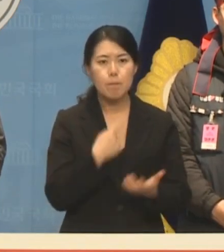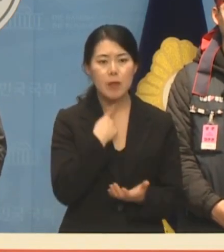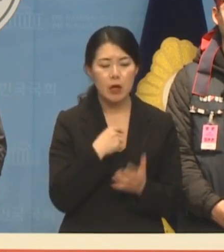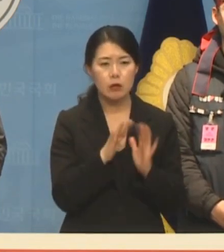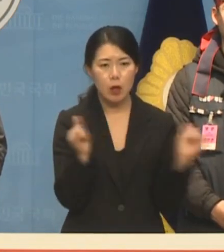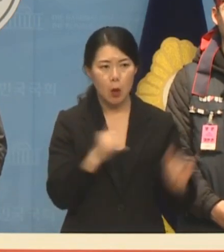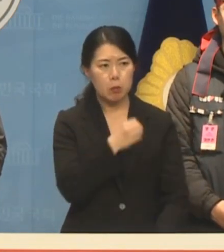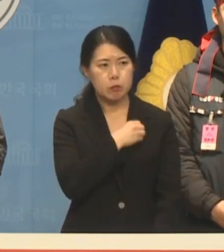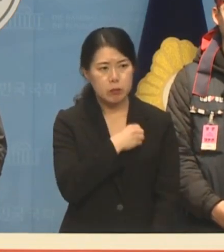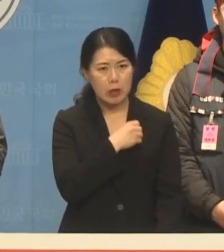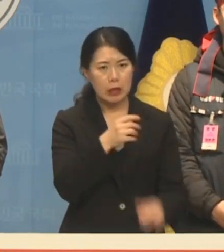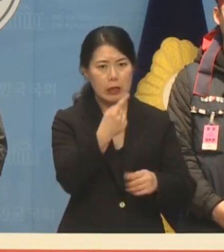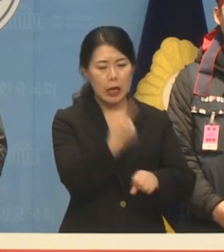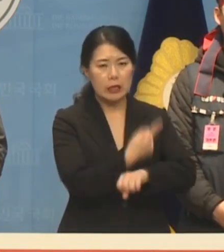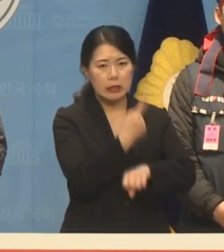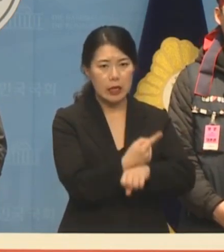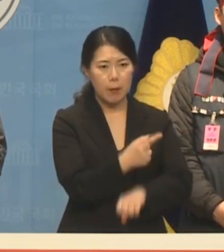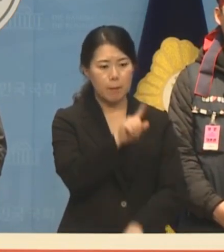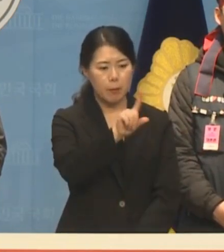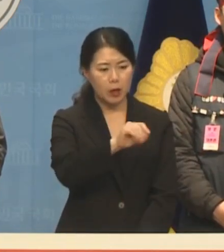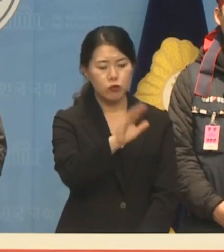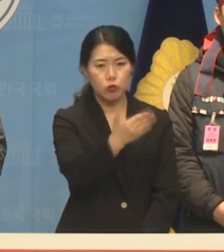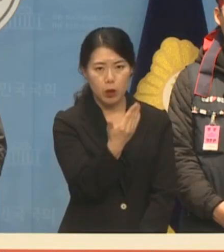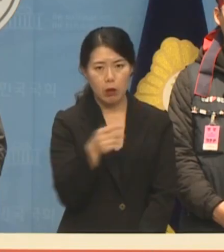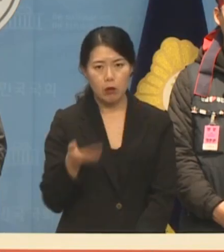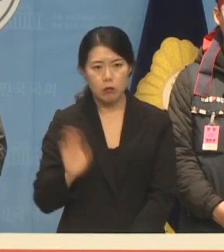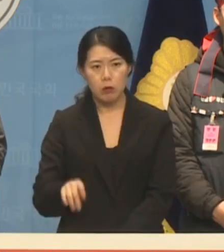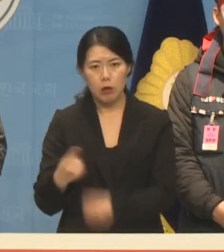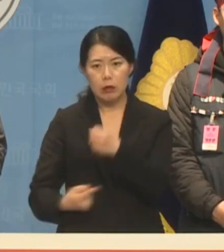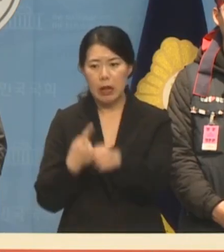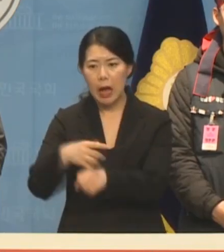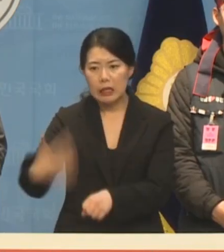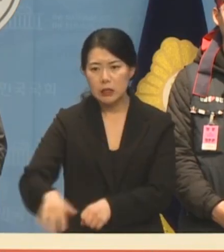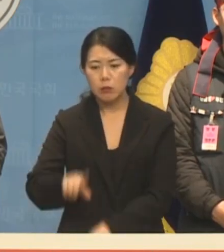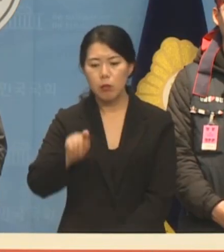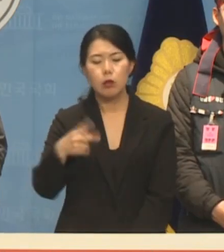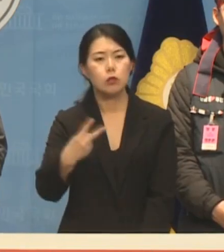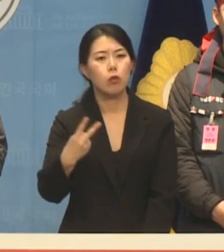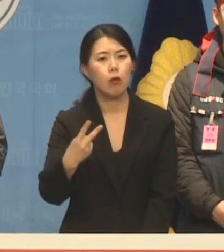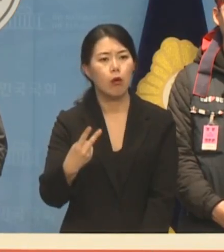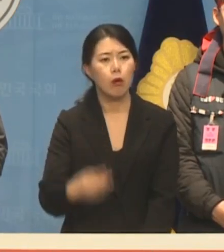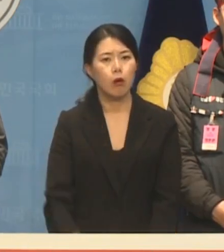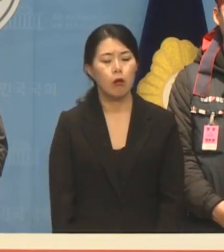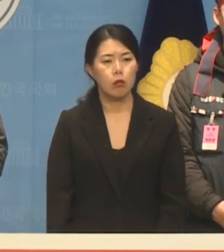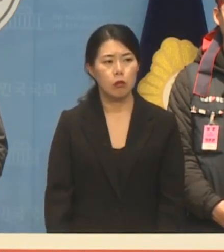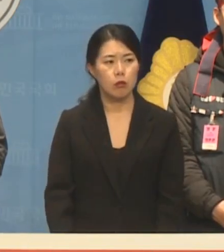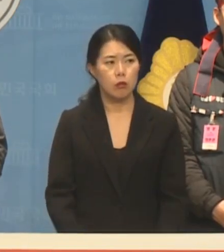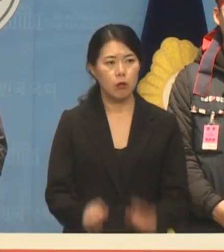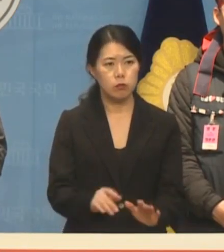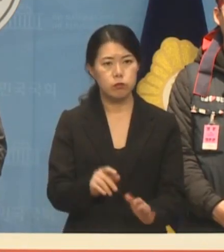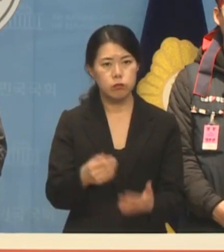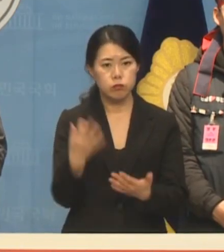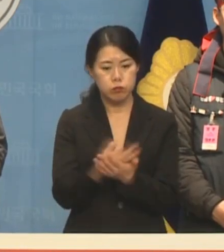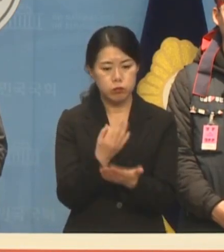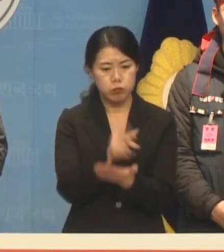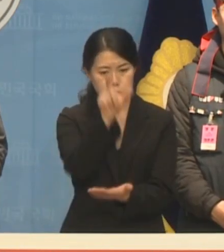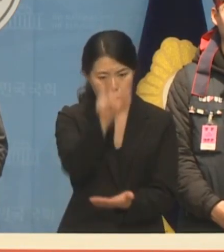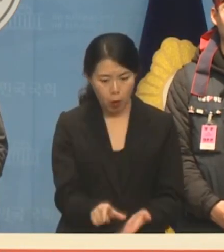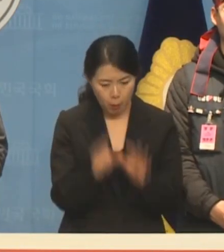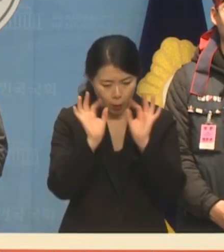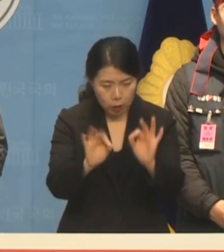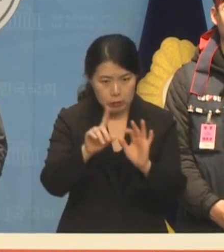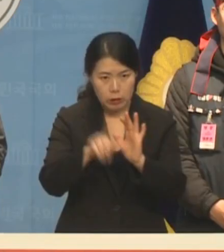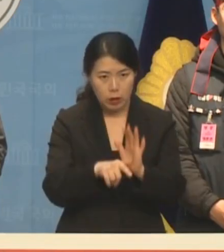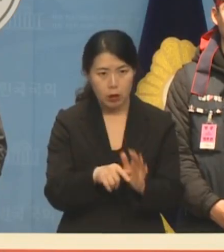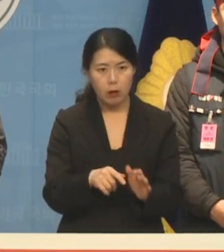1,900원인데 1년도 안 된 조합원의 시급이 12,000원이다. 당사자들의 급여 명세서만 확인해보면 1분